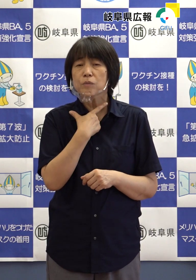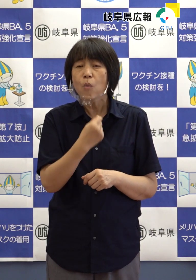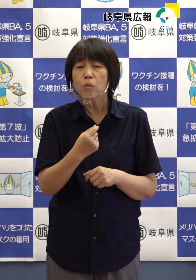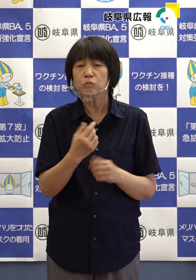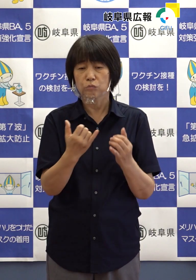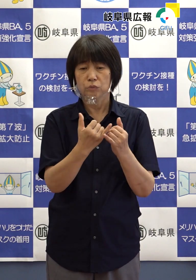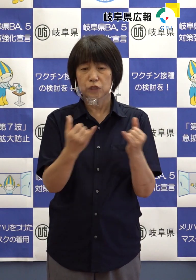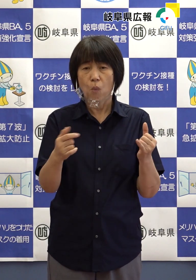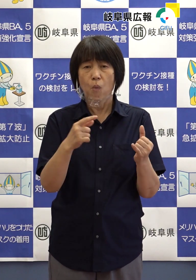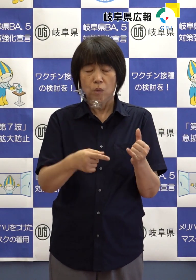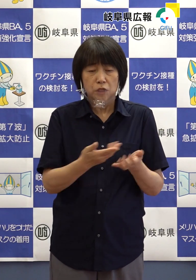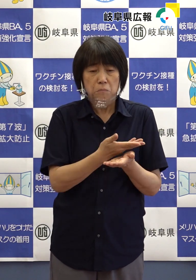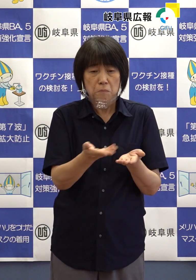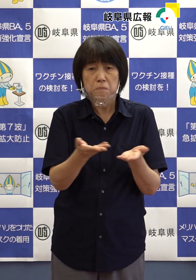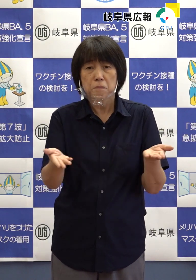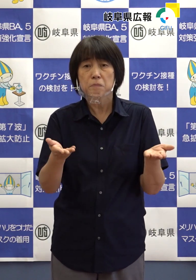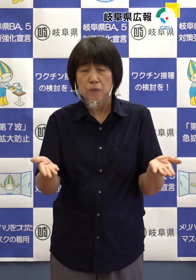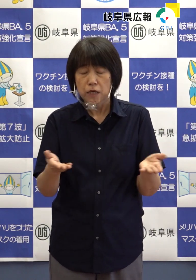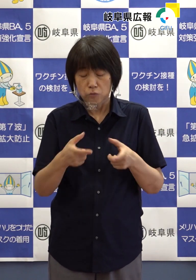のではないかという